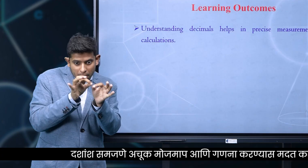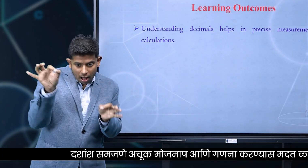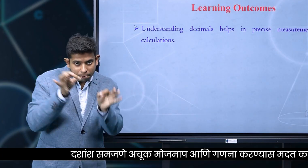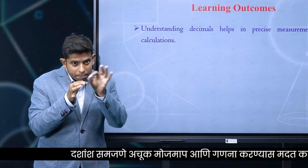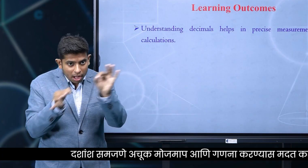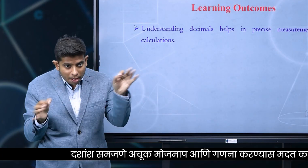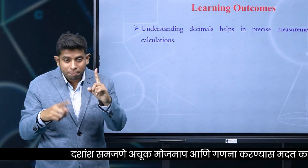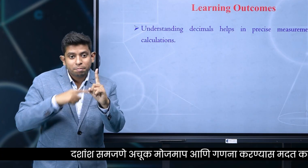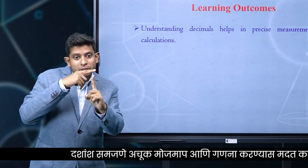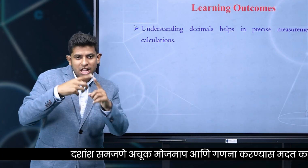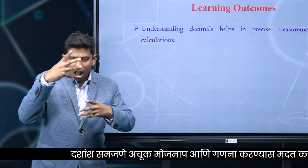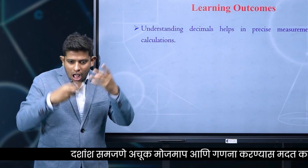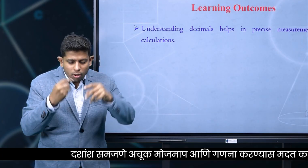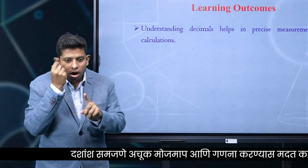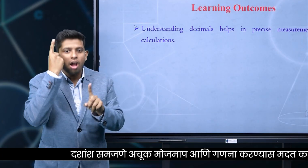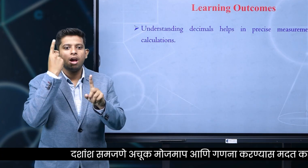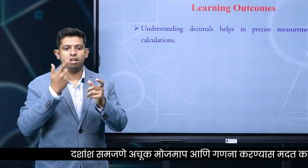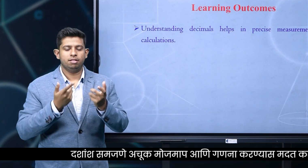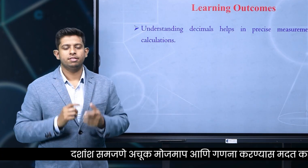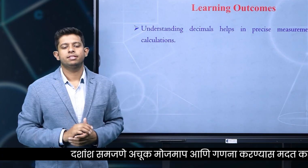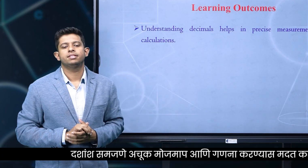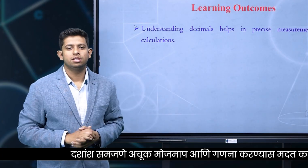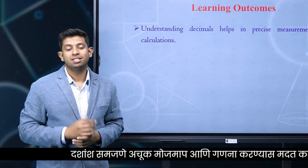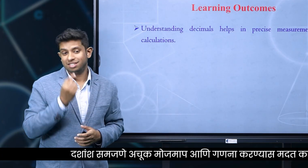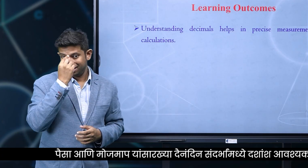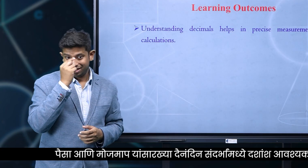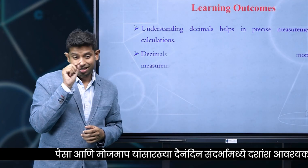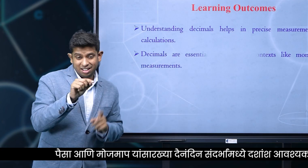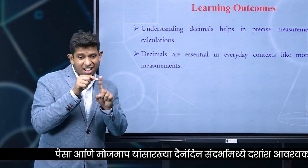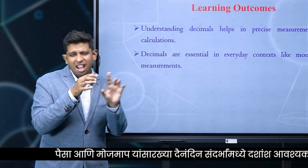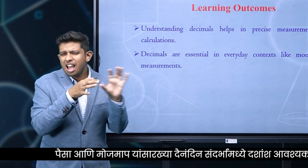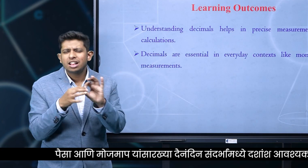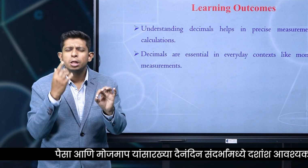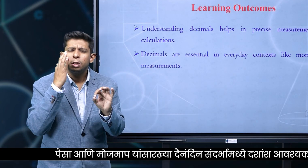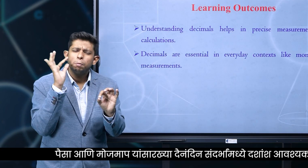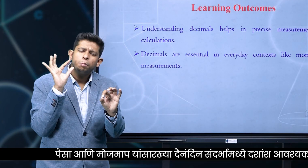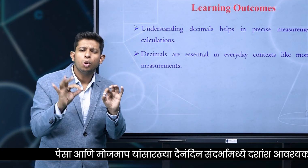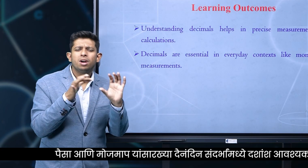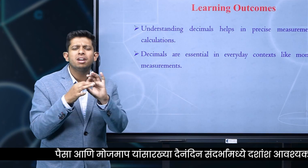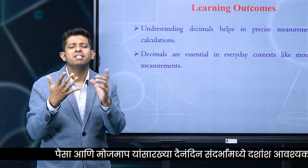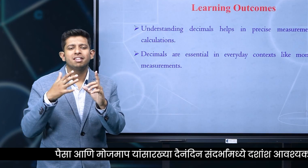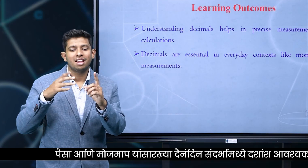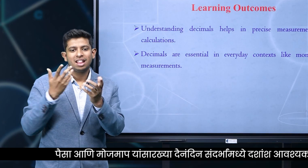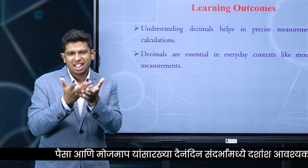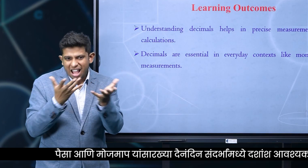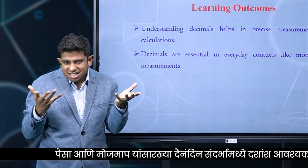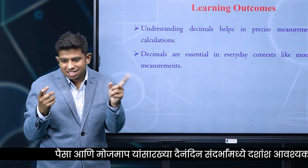मोजमाप आणि गणना करण्यास मदत करते. पैसा आणि मोजमाप यांसारख्या दैनंदिन संदर्भामध्ये